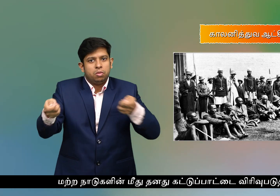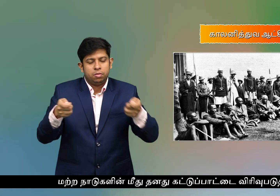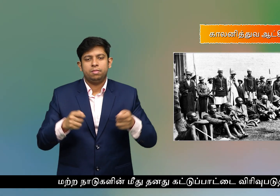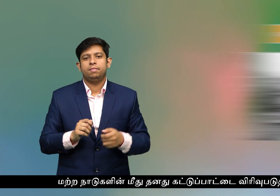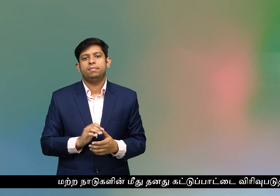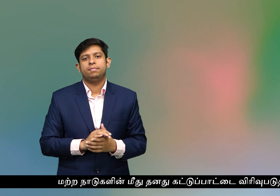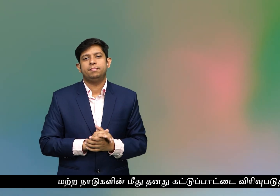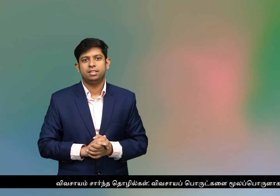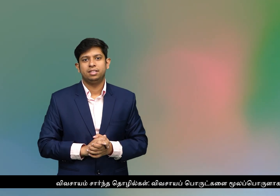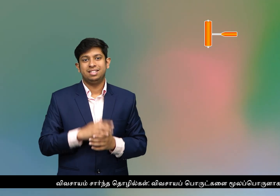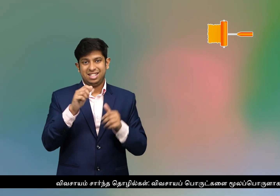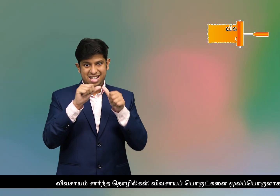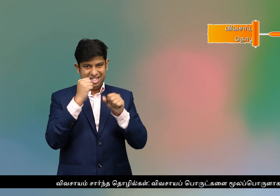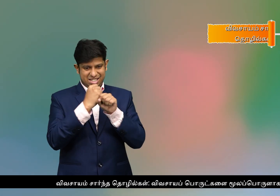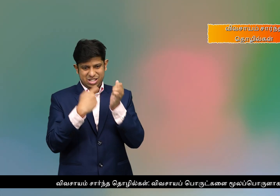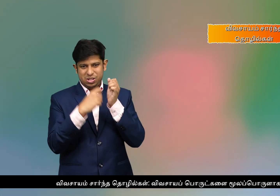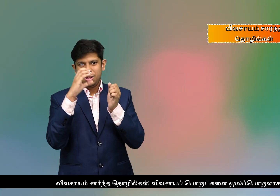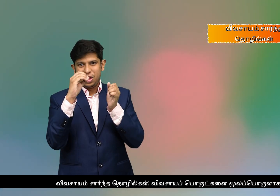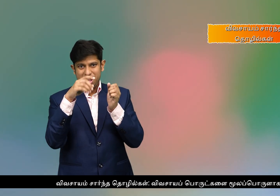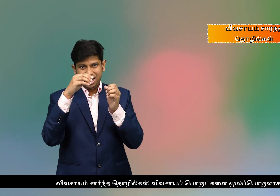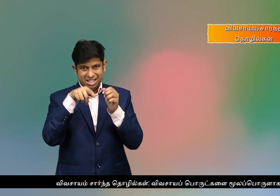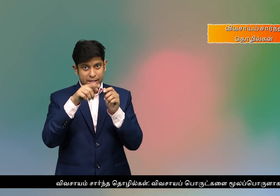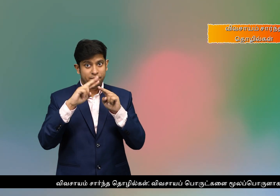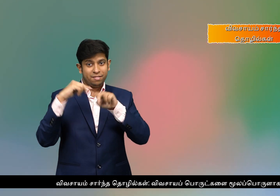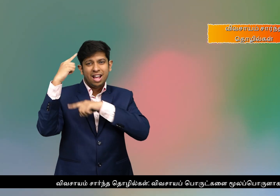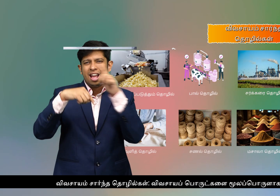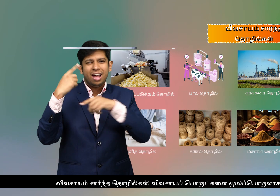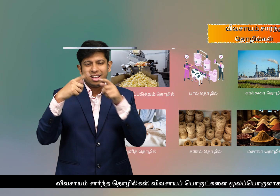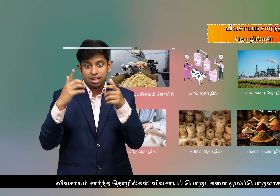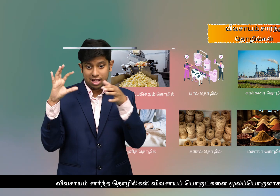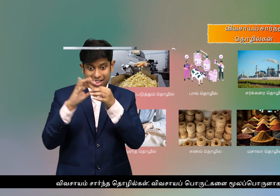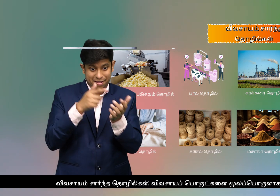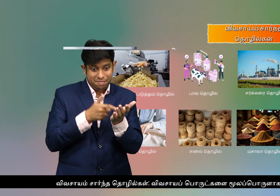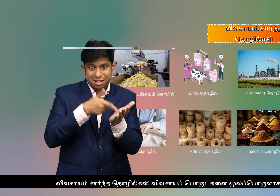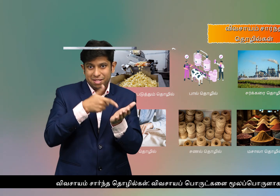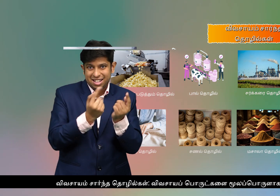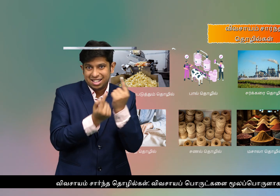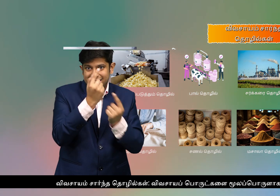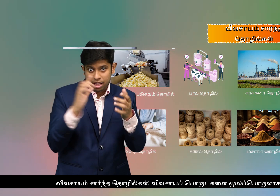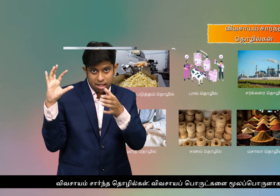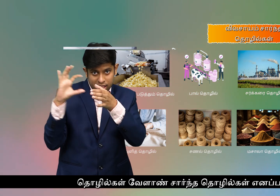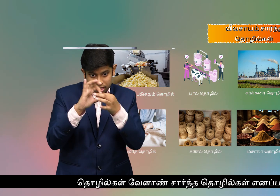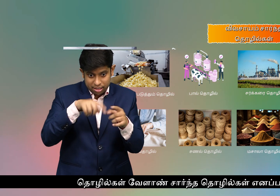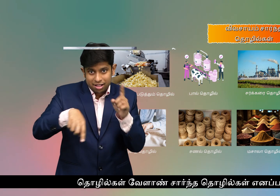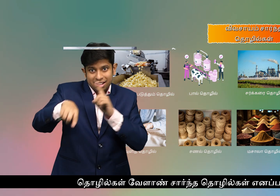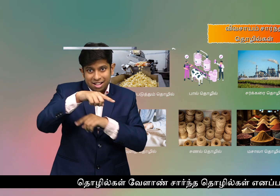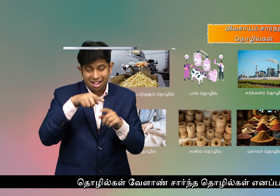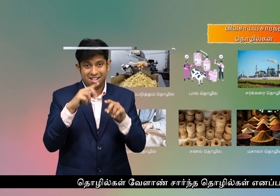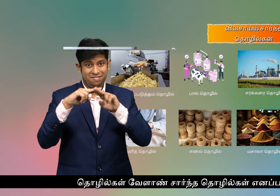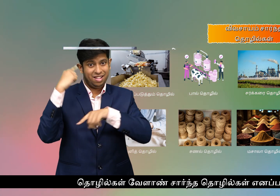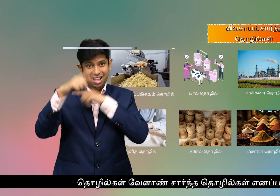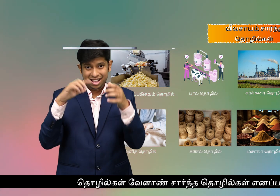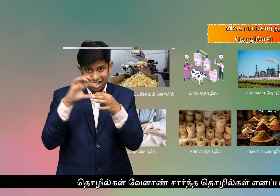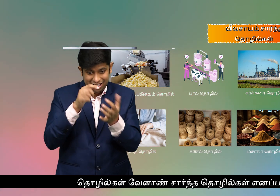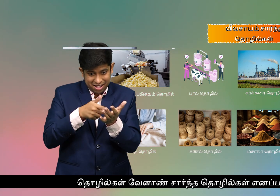விரிவுபடுத்துகிறது. விவசாயம் சார்ந்த தொழில்கள்: விவசாய பொருட்களை மூலப்பொருளாக கொண்ட தொழில்கள்